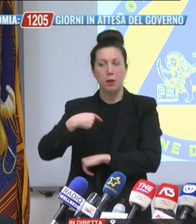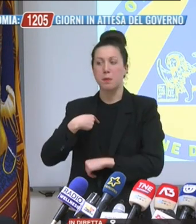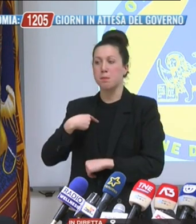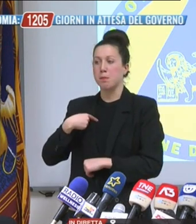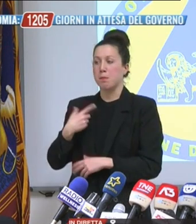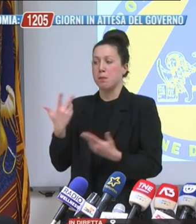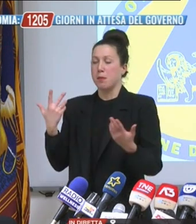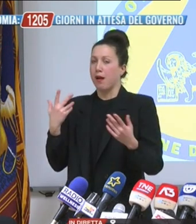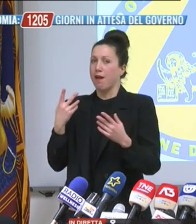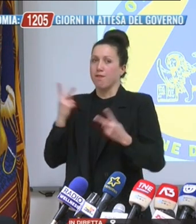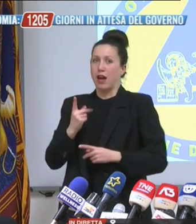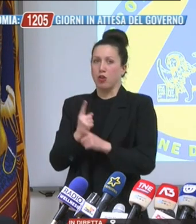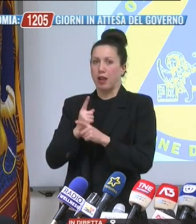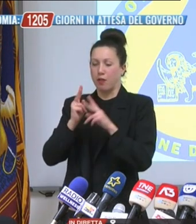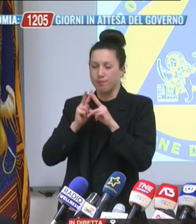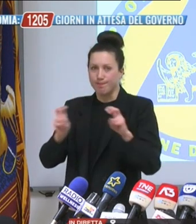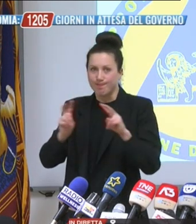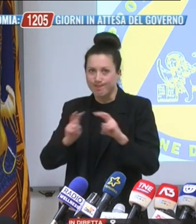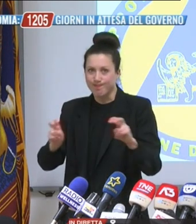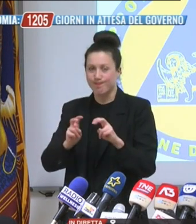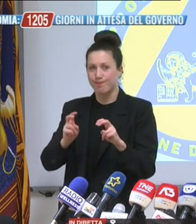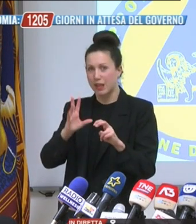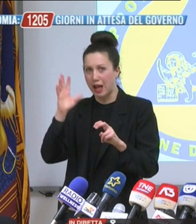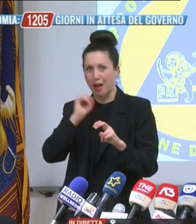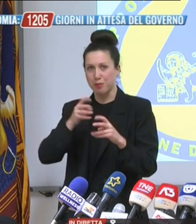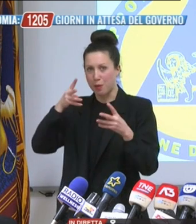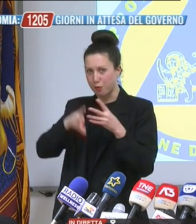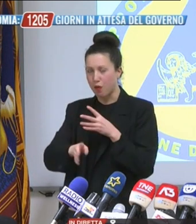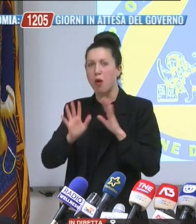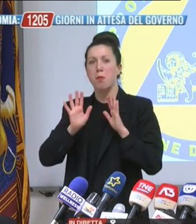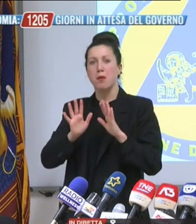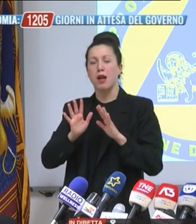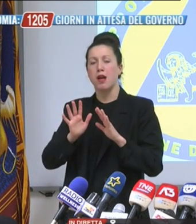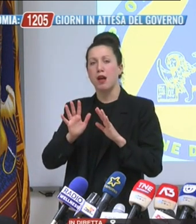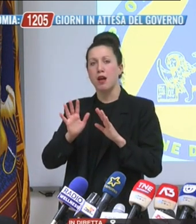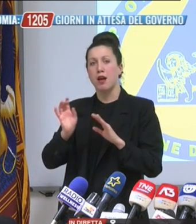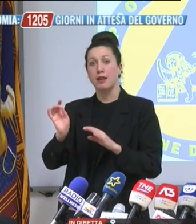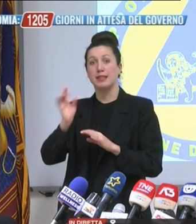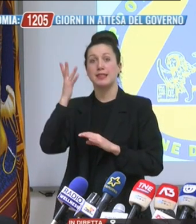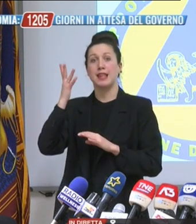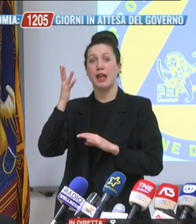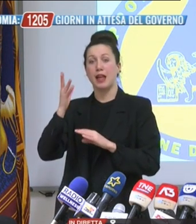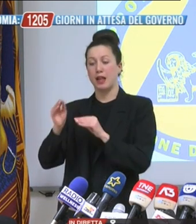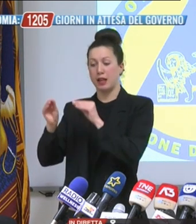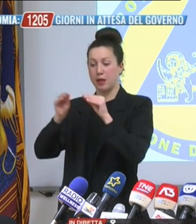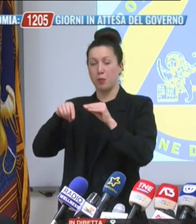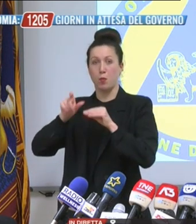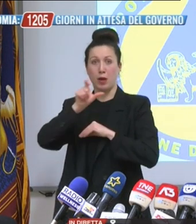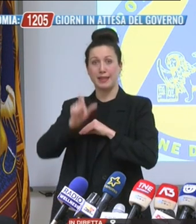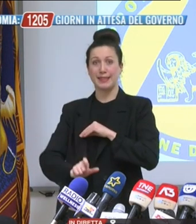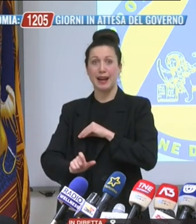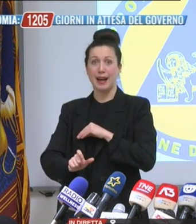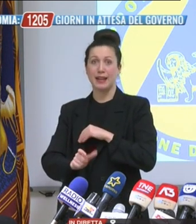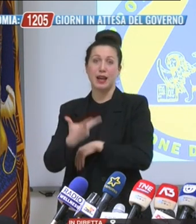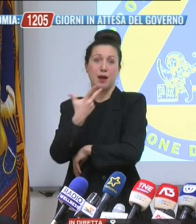di approfondire la cosa, che se sono oggi qui in Italia probabilmente dovranno essere vaccinati qui da noi, perché poi sappiamo che